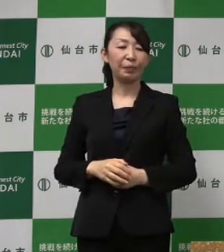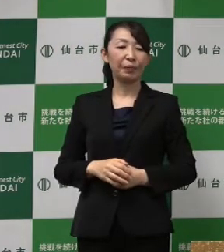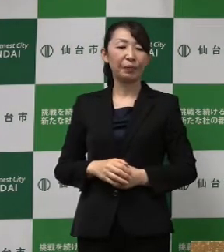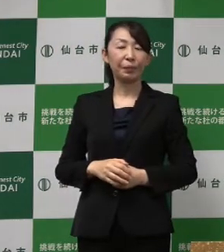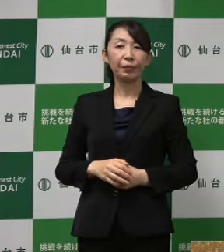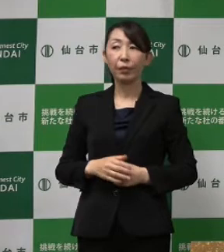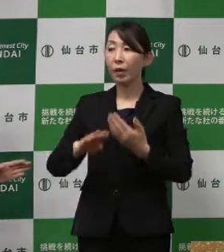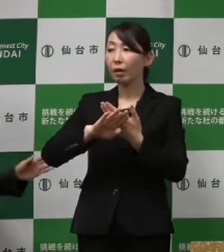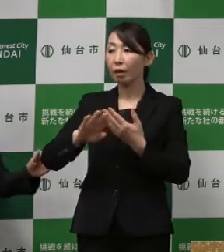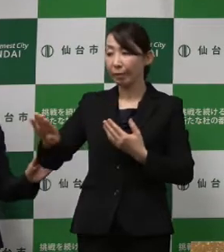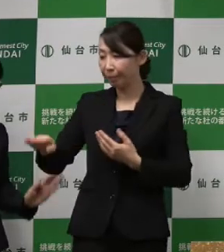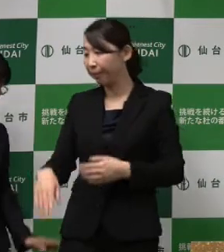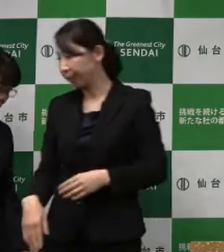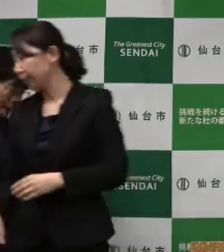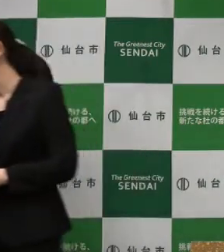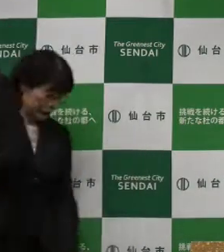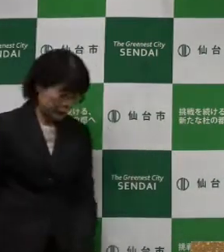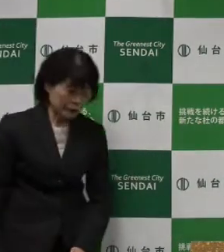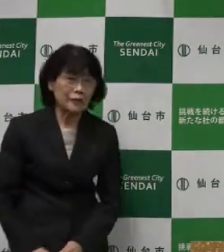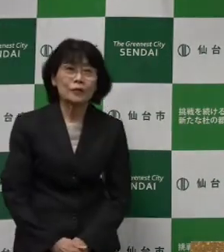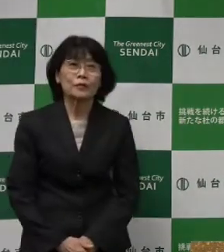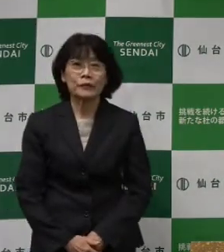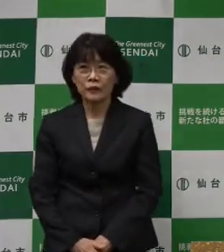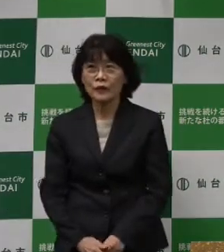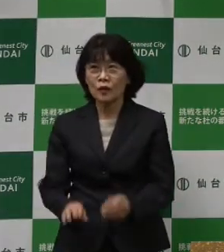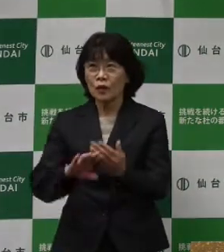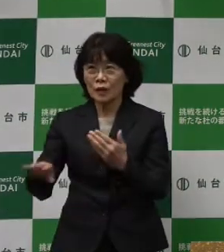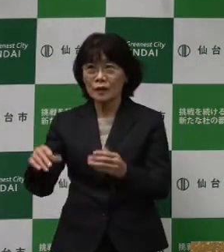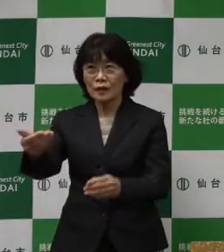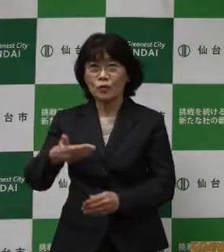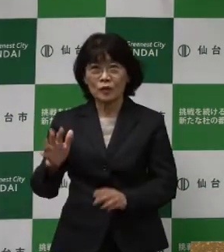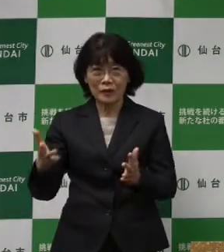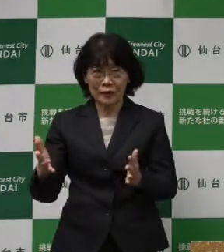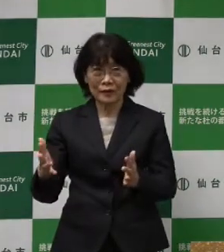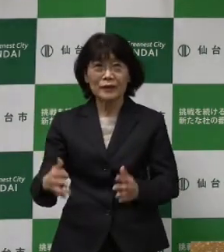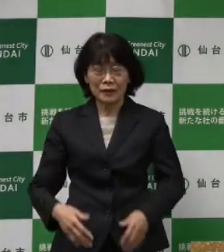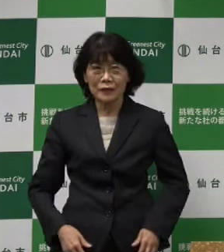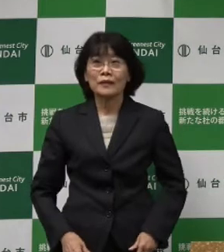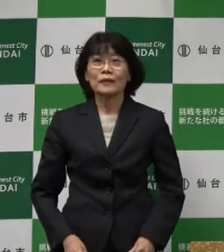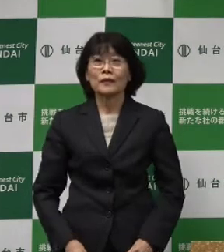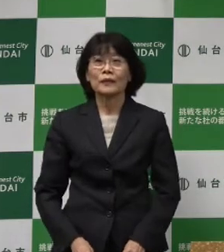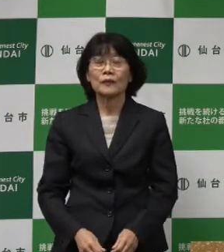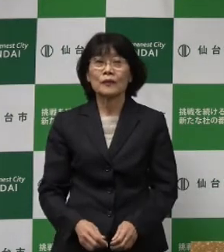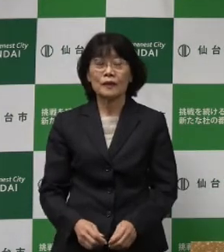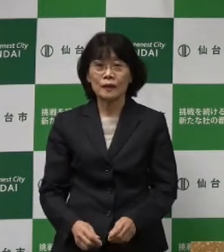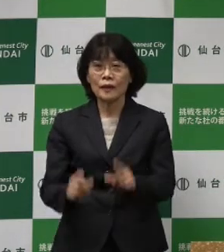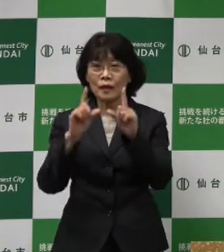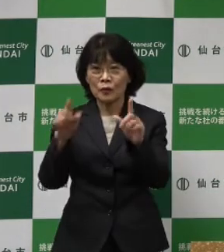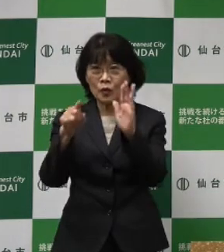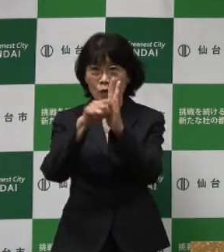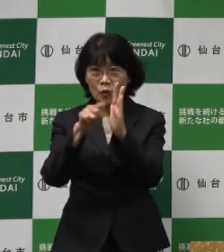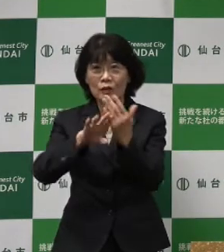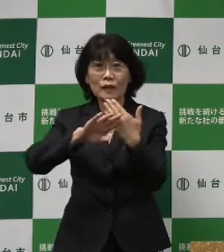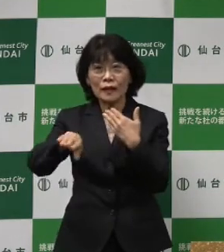はい、他にご質問いかがでしょうか。よろしいでしょうか。はい、それでは発表した事項以外で